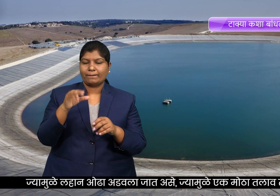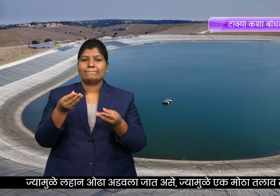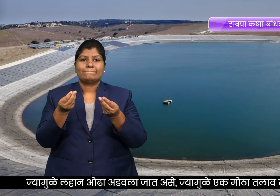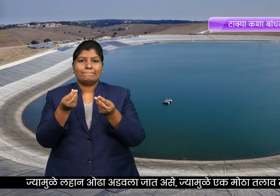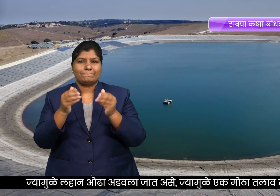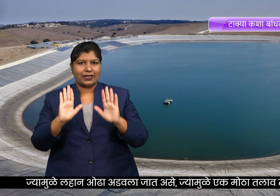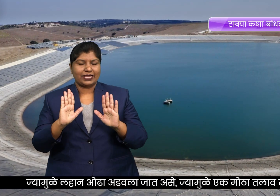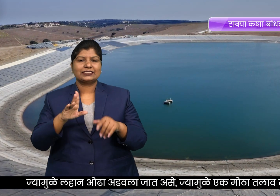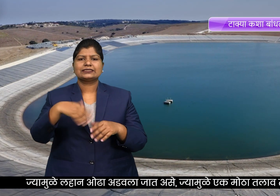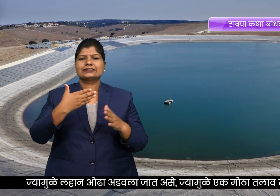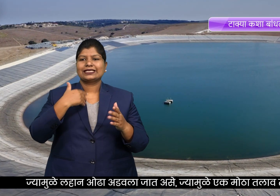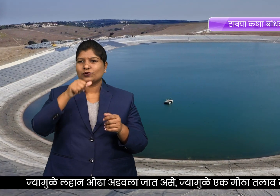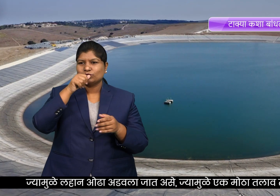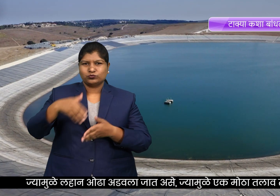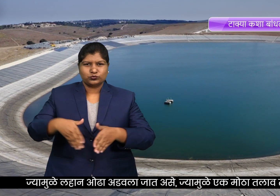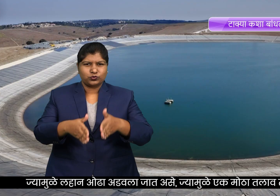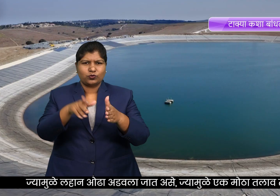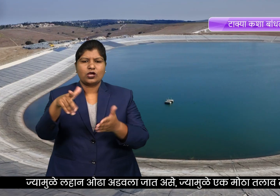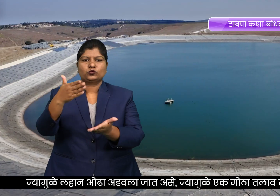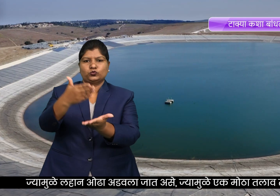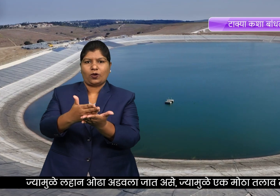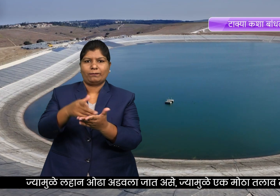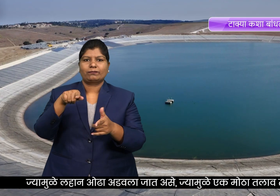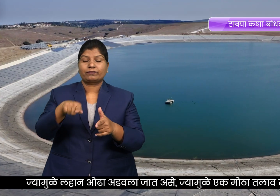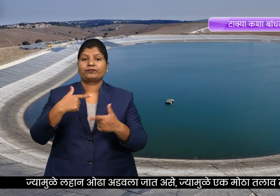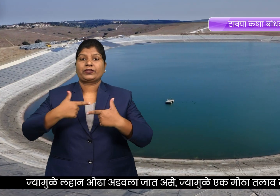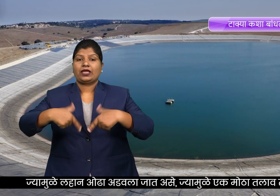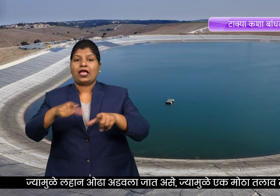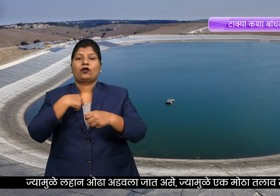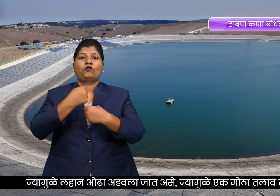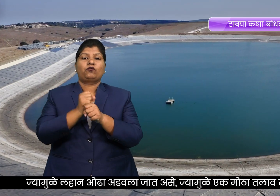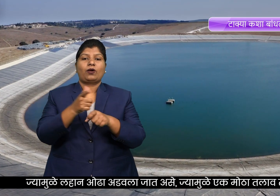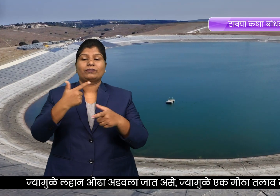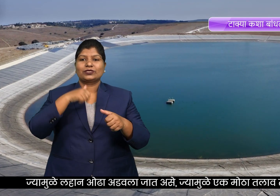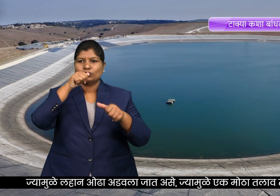अडवला जातो, असे ज्यामुळे एक मोठा तलाव तयार होतो.